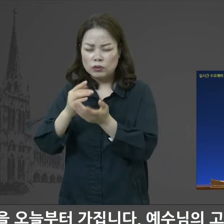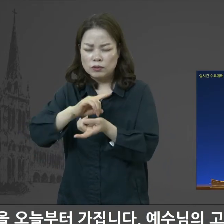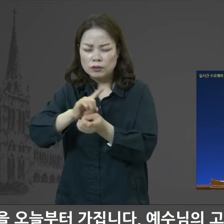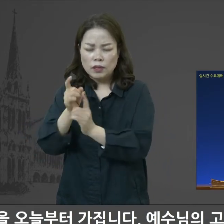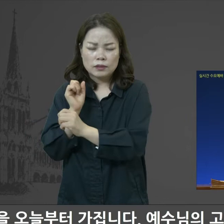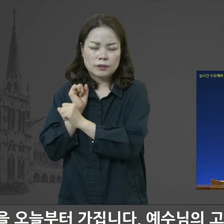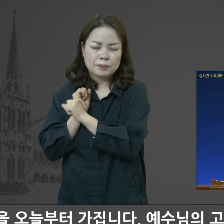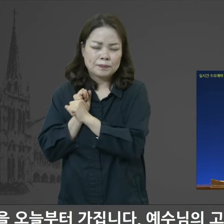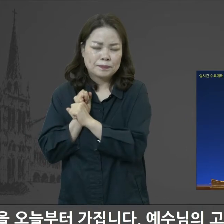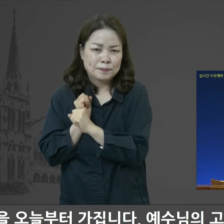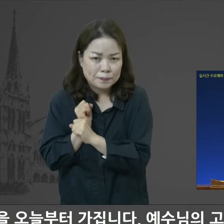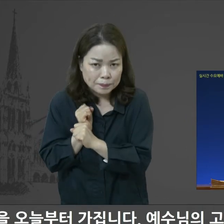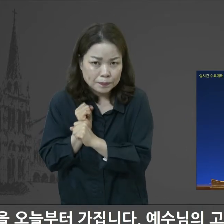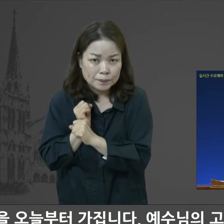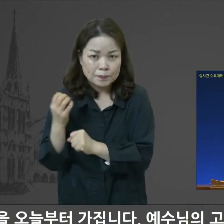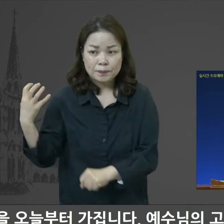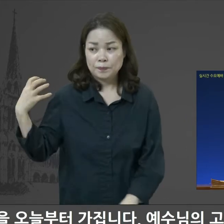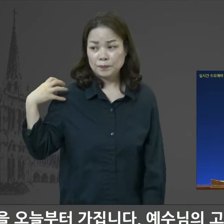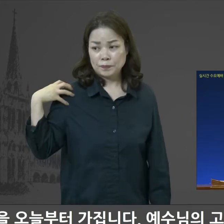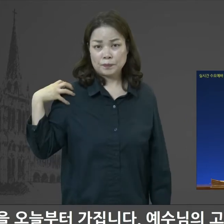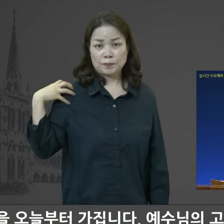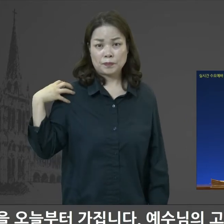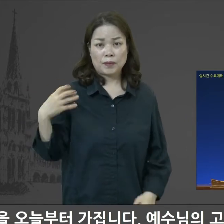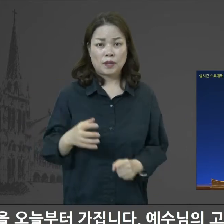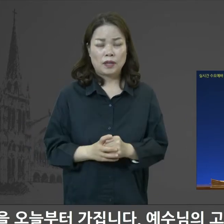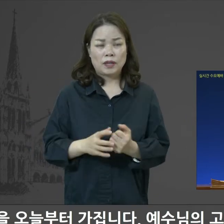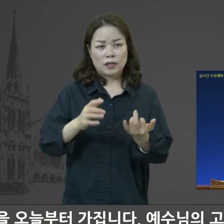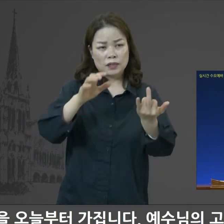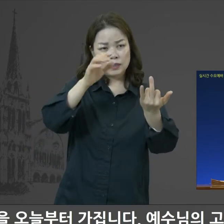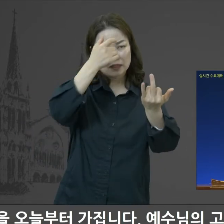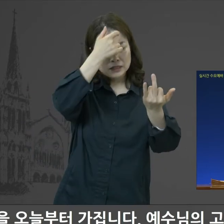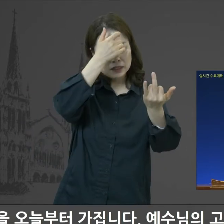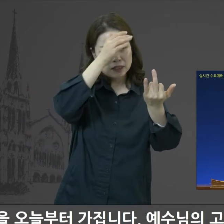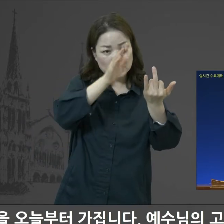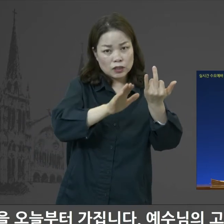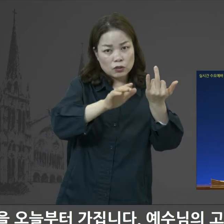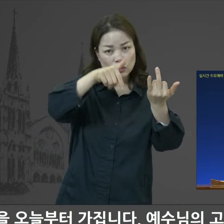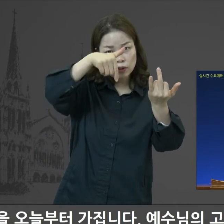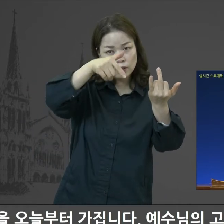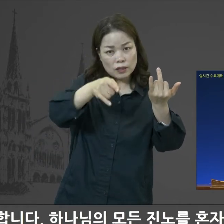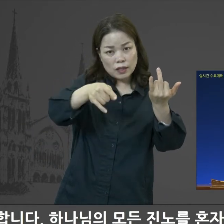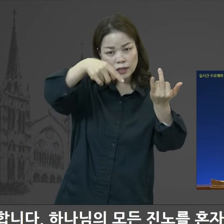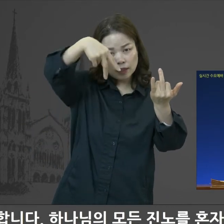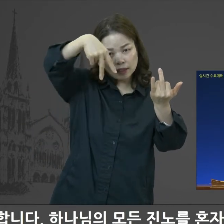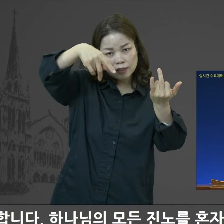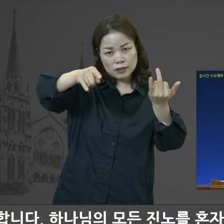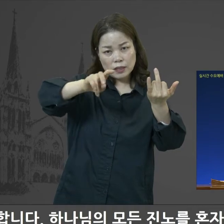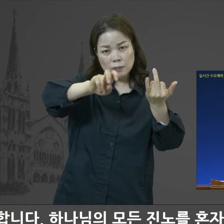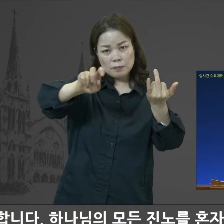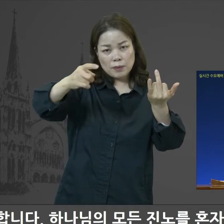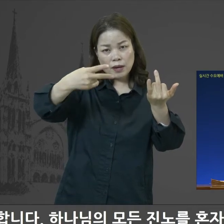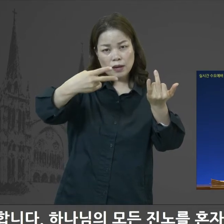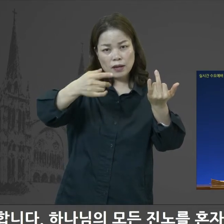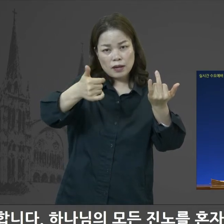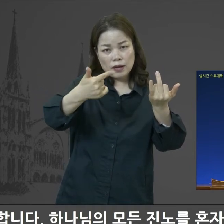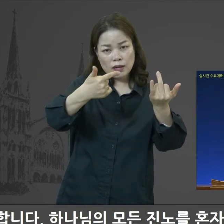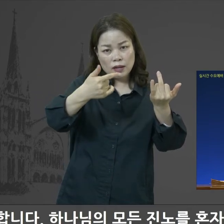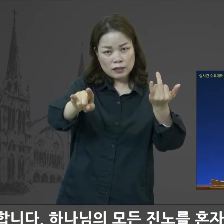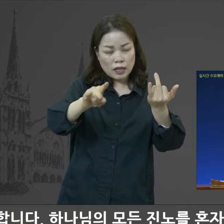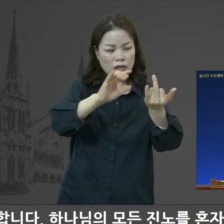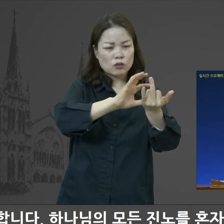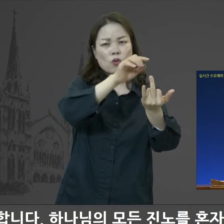짊어지는 것입니다. 겟세마네 기도에는 바로 이 고난이 그대로 담겨 있습니다. 그리스도께서